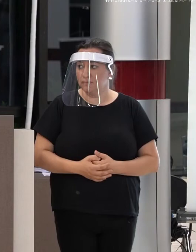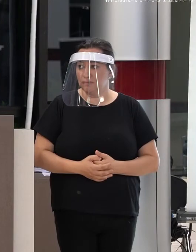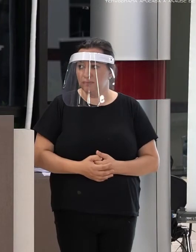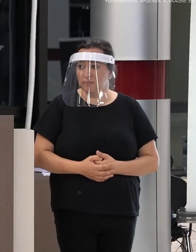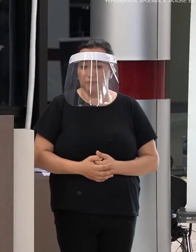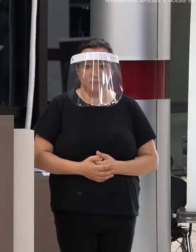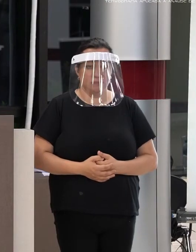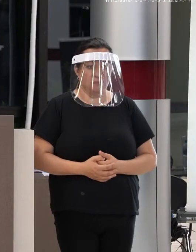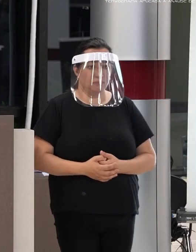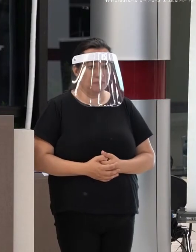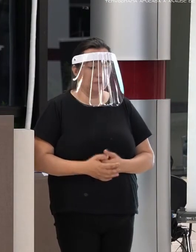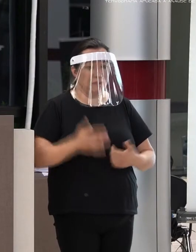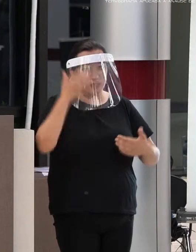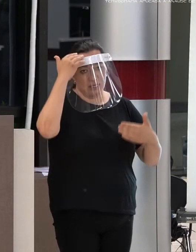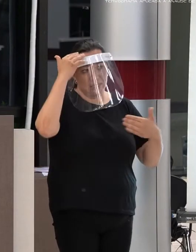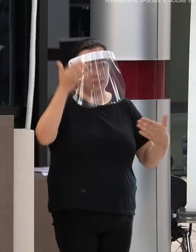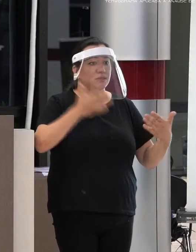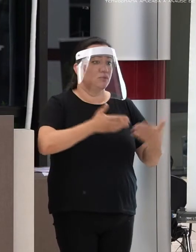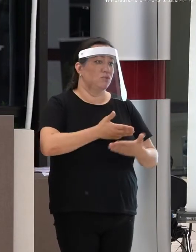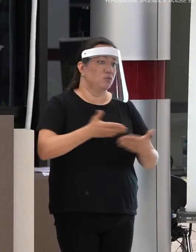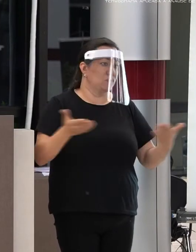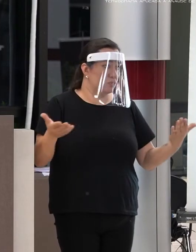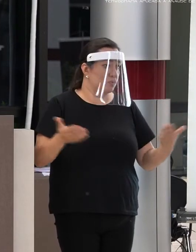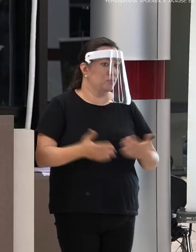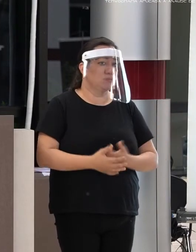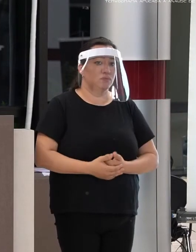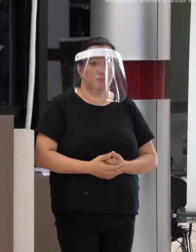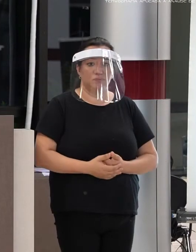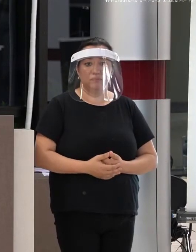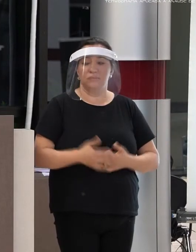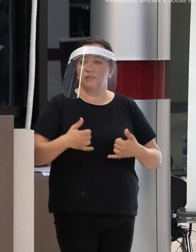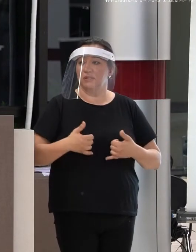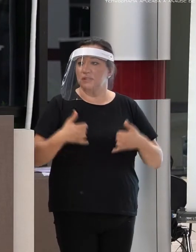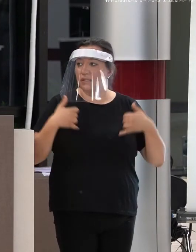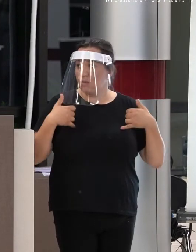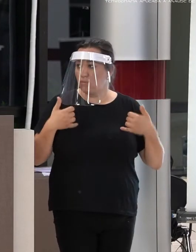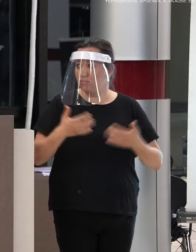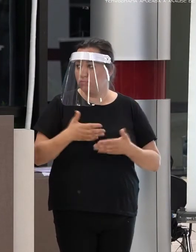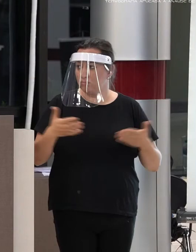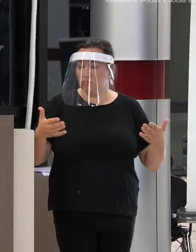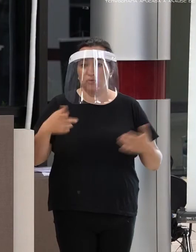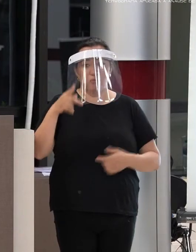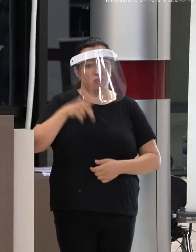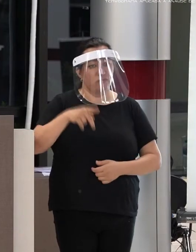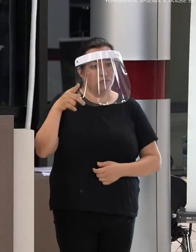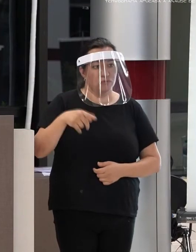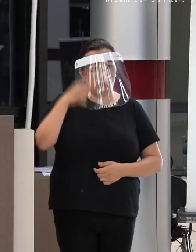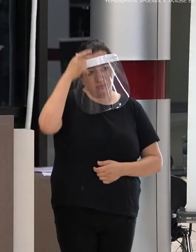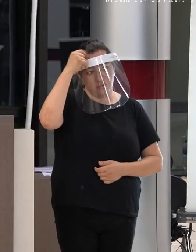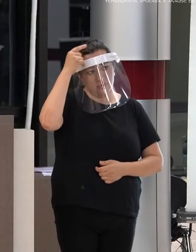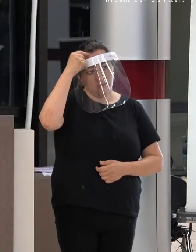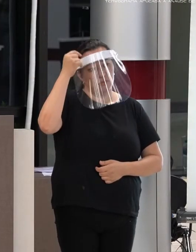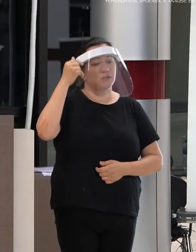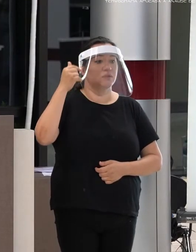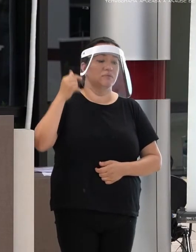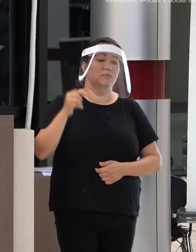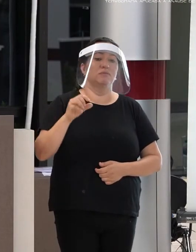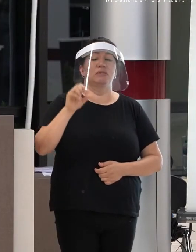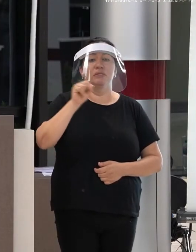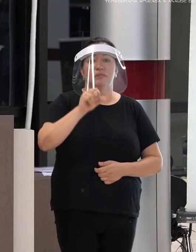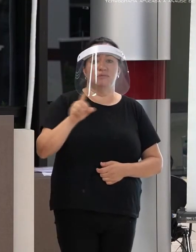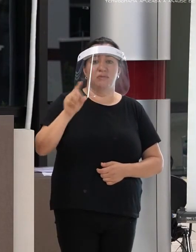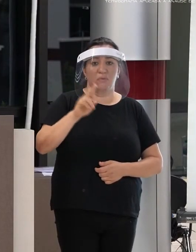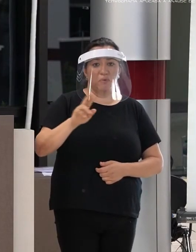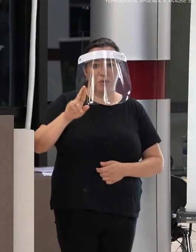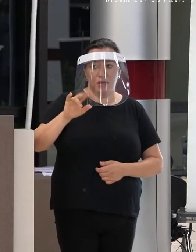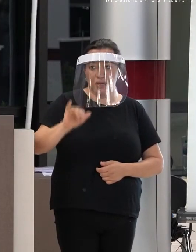Quero deixar aqui meus agradecimentos, não é? Eu tenho a honra de ser professor titular da Universidade Federal de São João del Rei, tenho